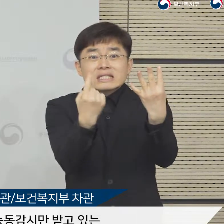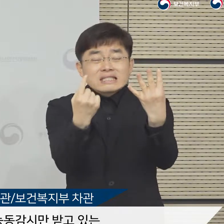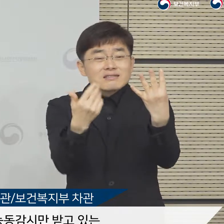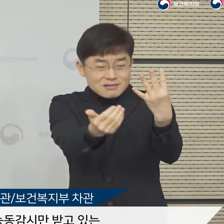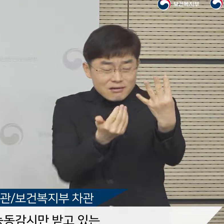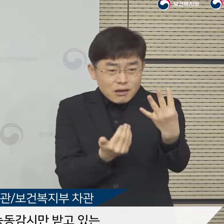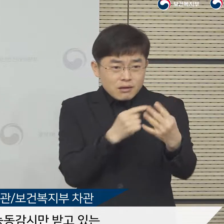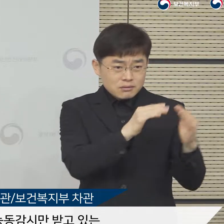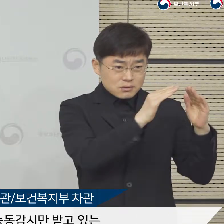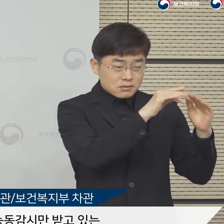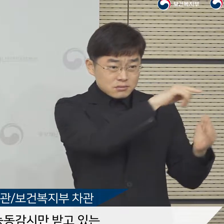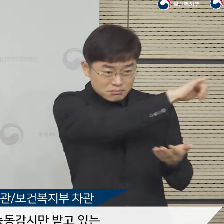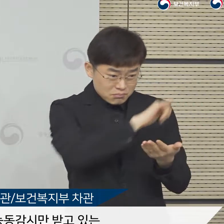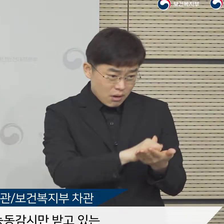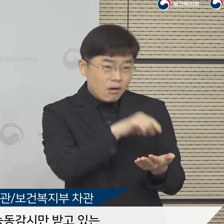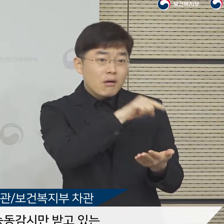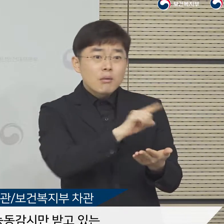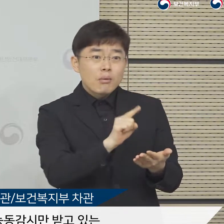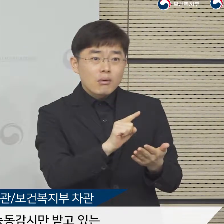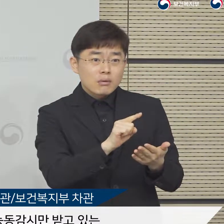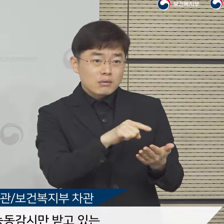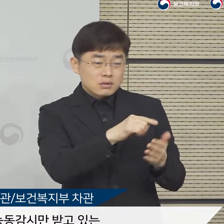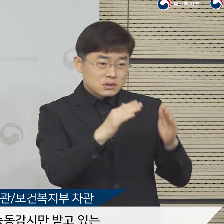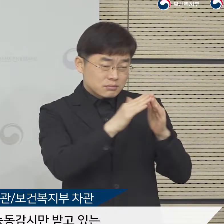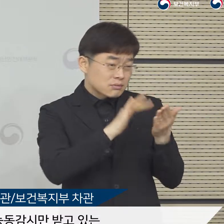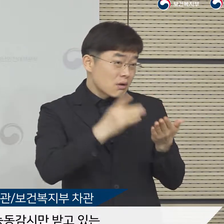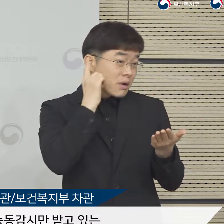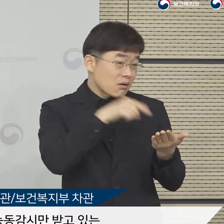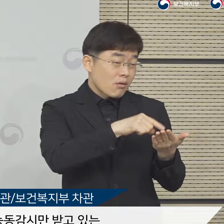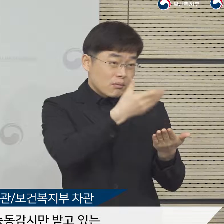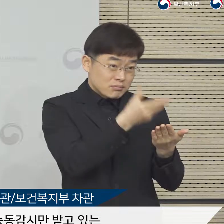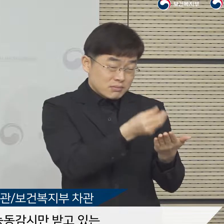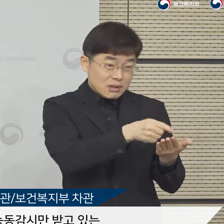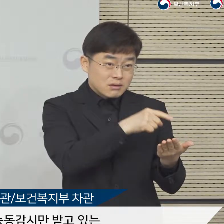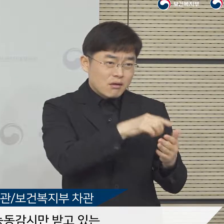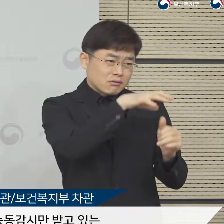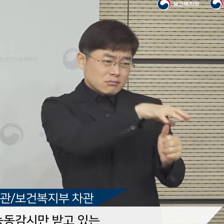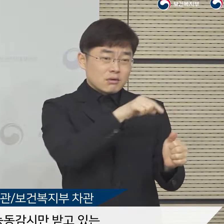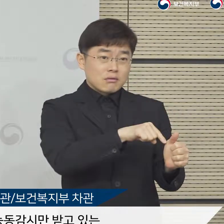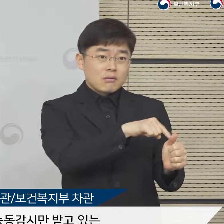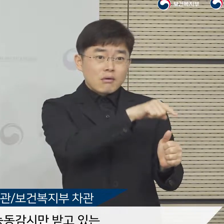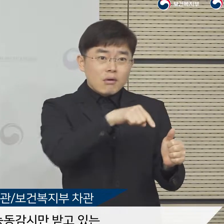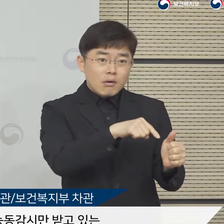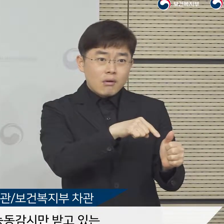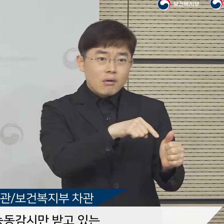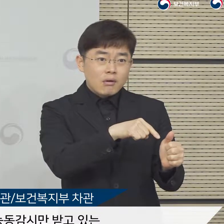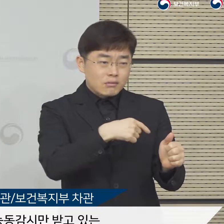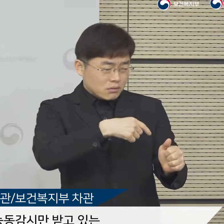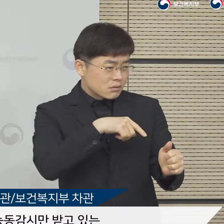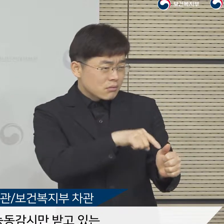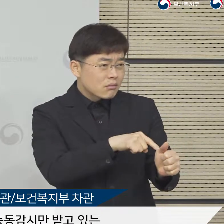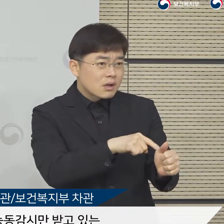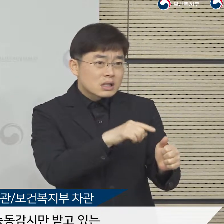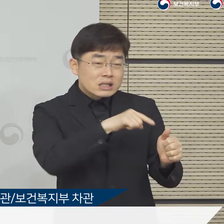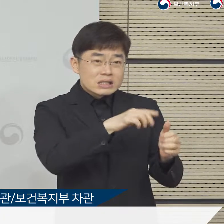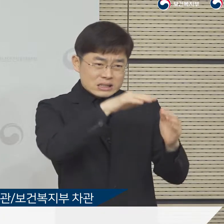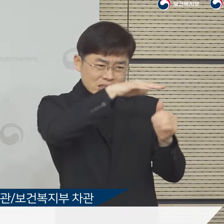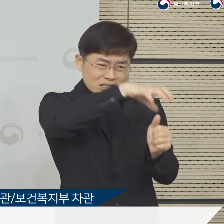입국하여 자가관리 앱의 관리나 능동감시만 받고 있는 입국자들의 잠복기가 끝날